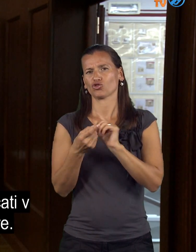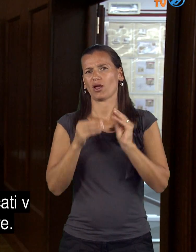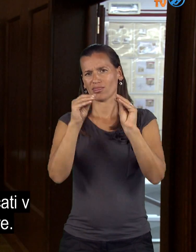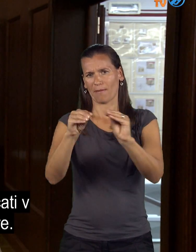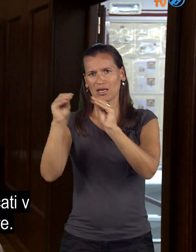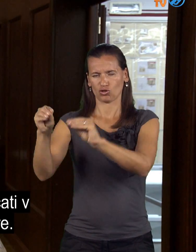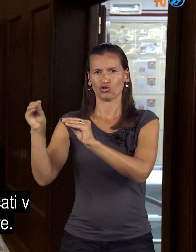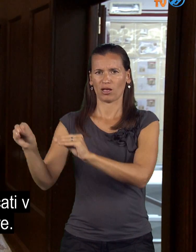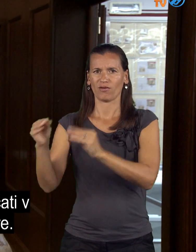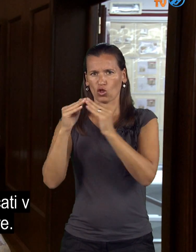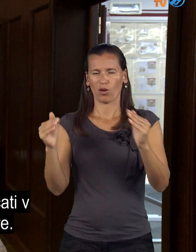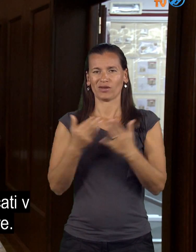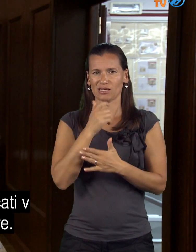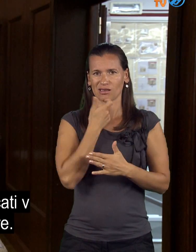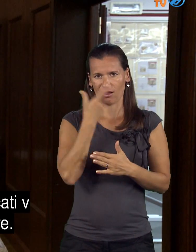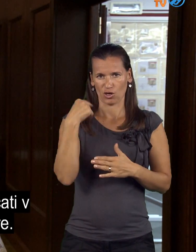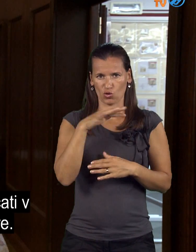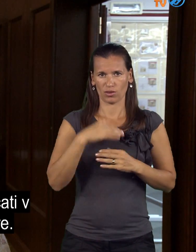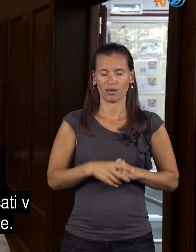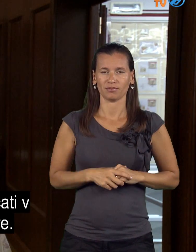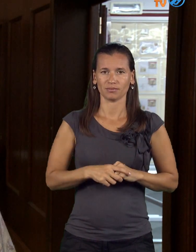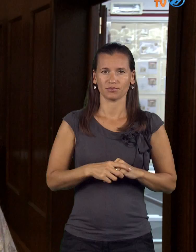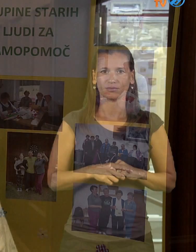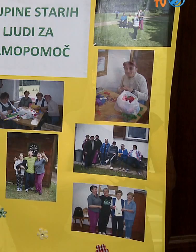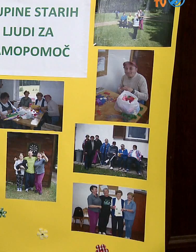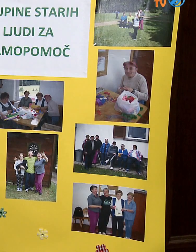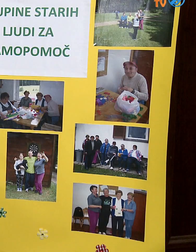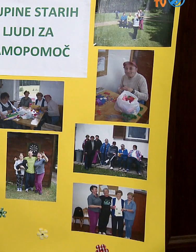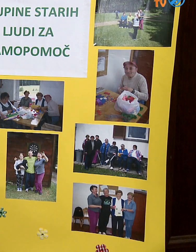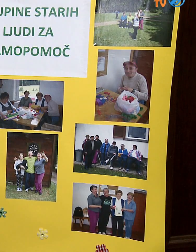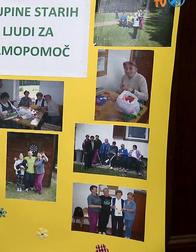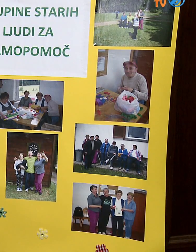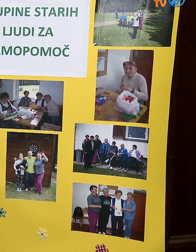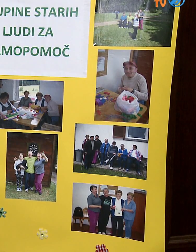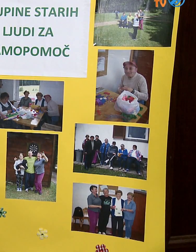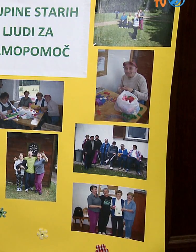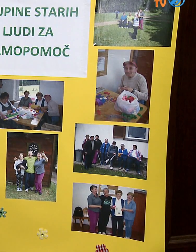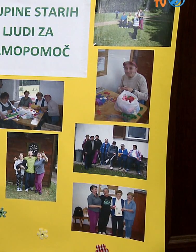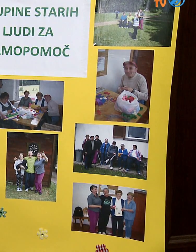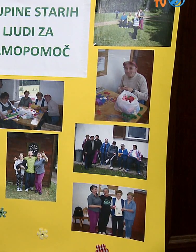nameščati v domove za stare ljudi.